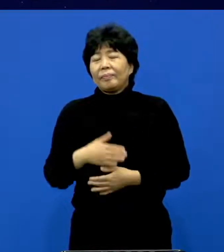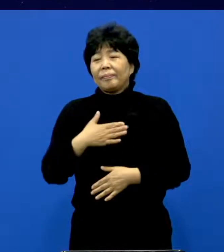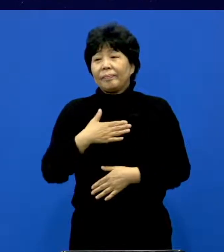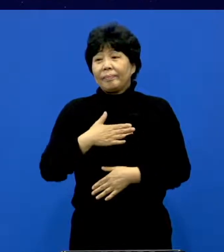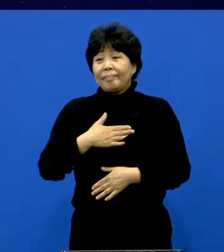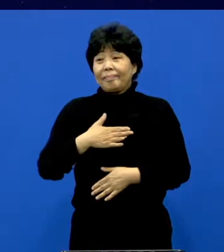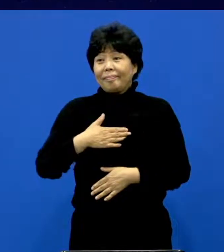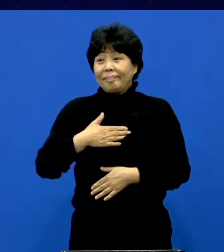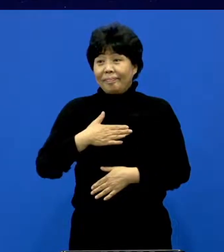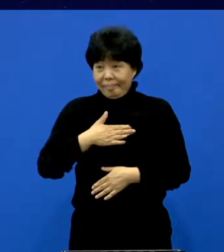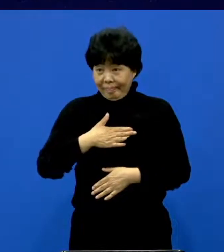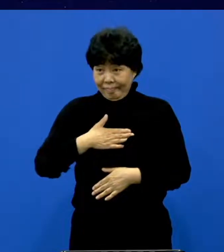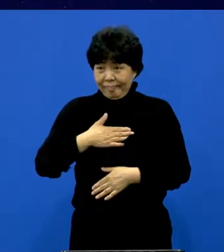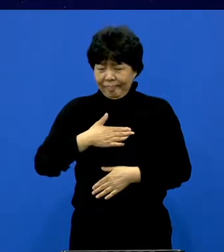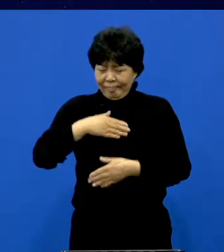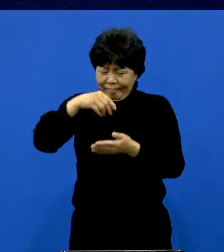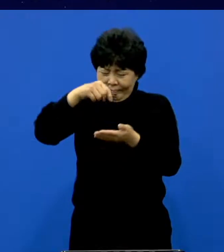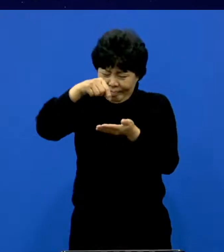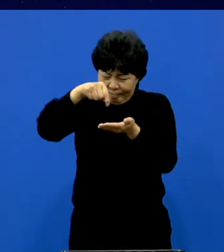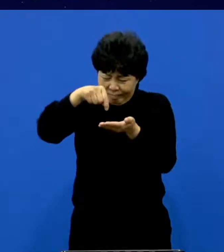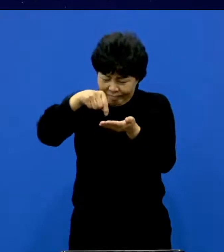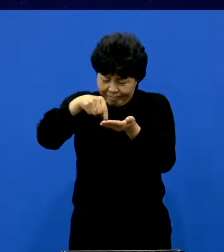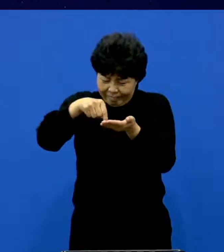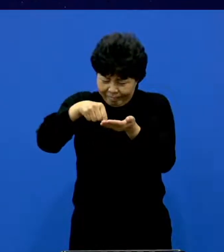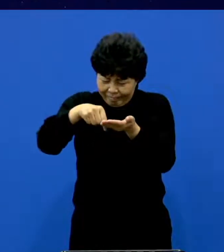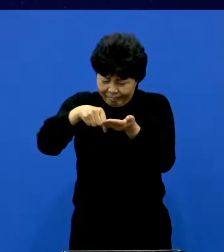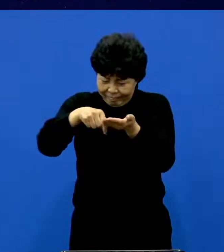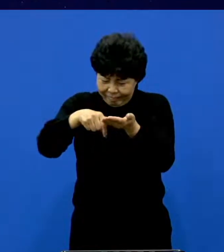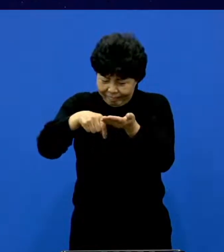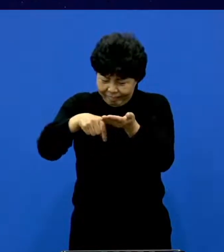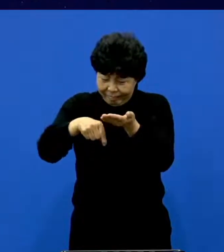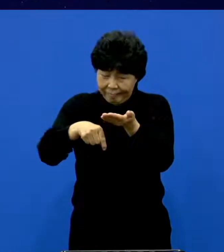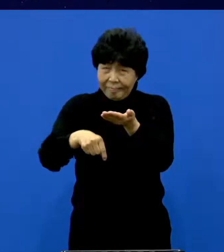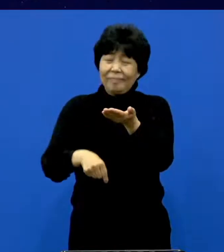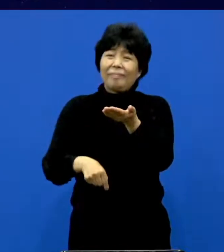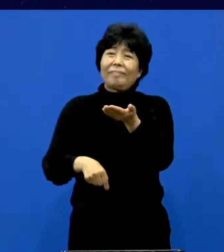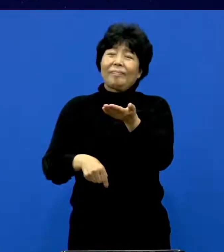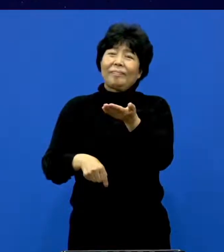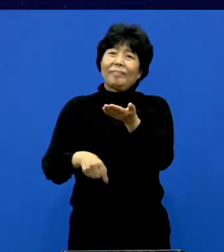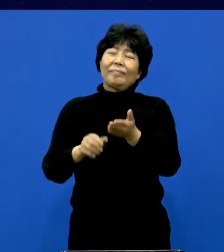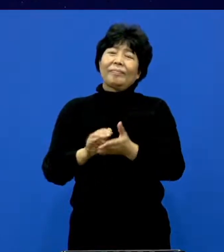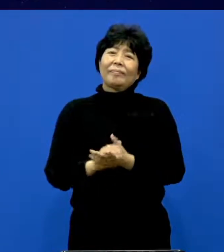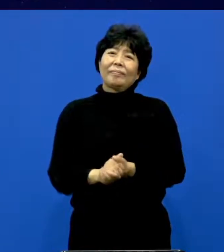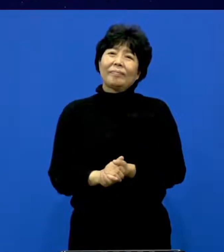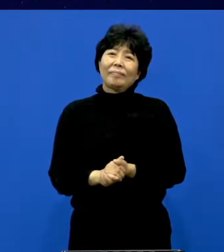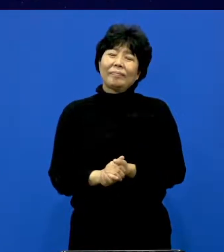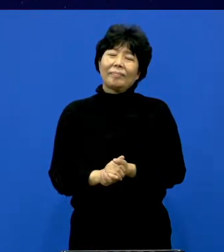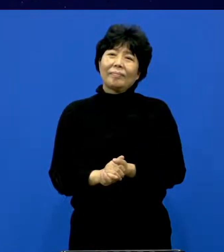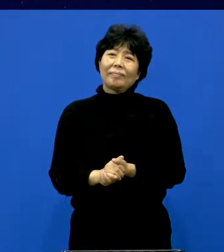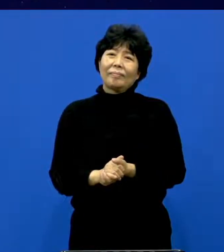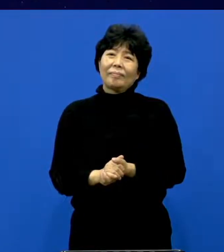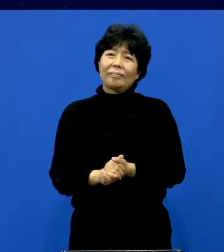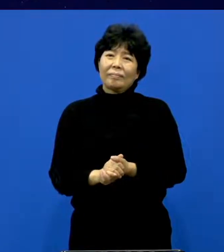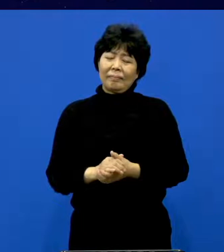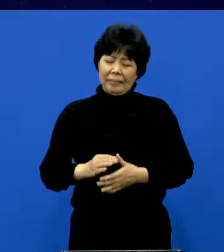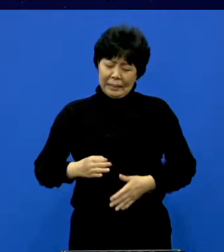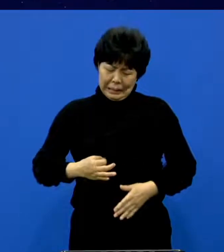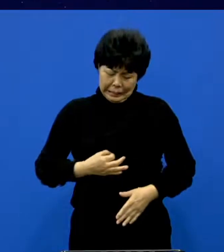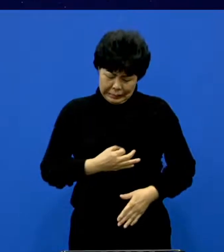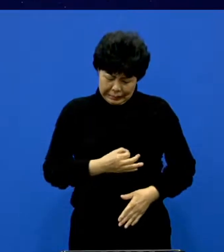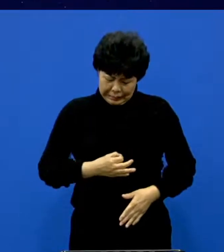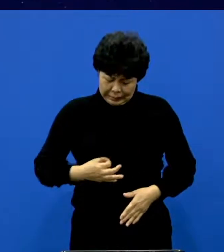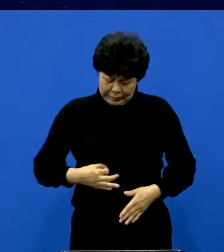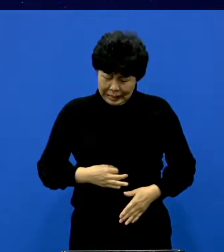감정의 깊은 곳을 우리는 창자라고 얘기해요. 히브리적 개념으로는 창자가 흔들릴